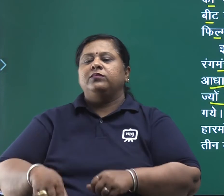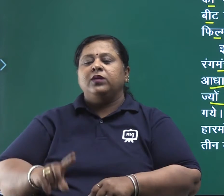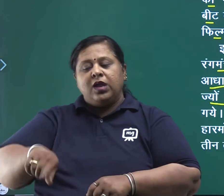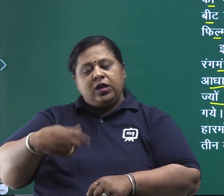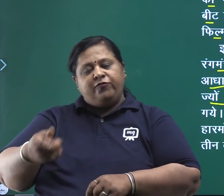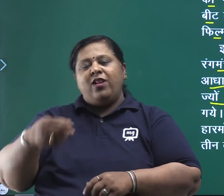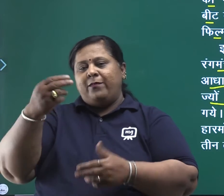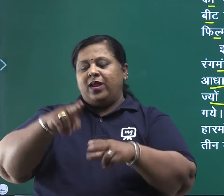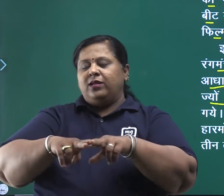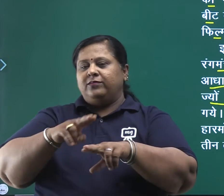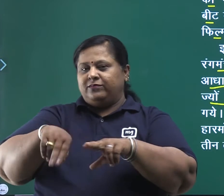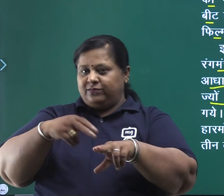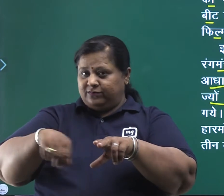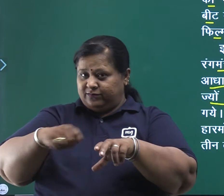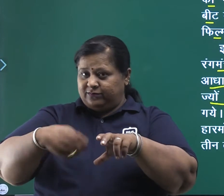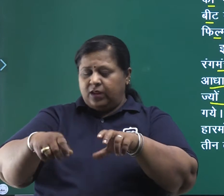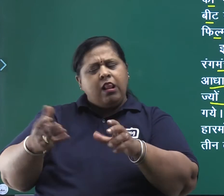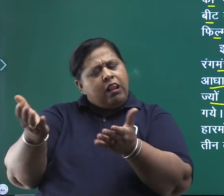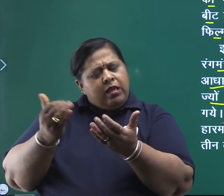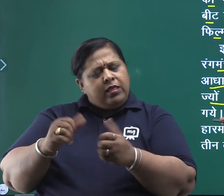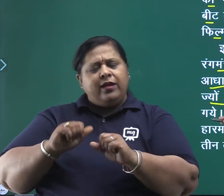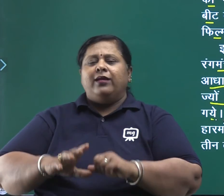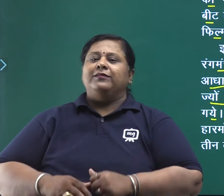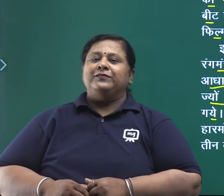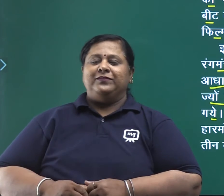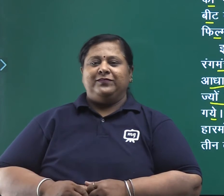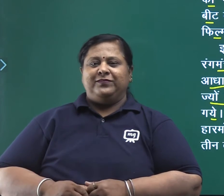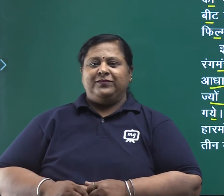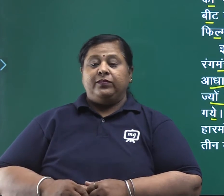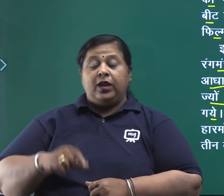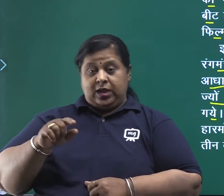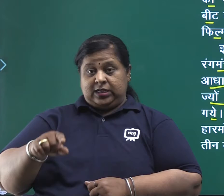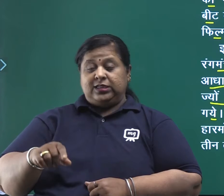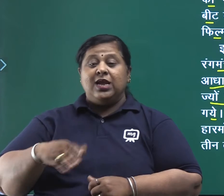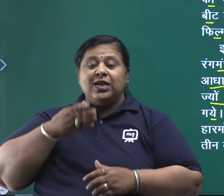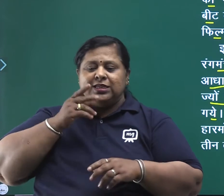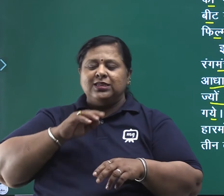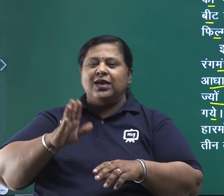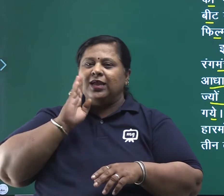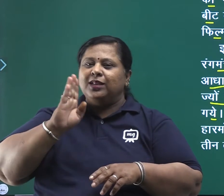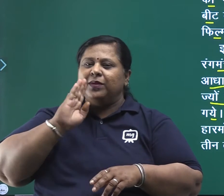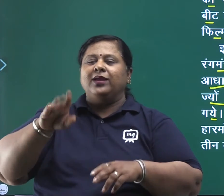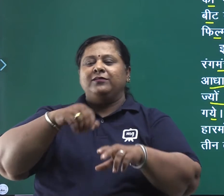फिल्म में ले लिए गए। इसके संगीत में